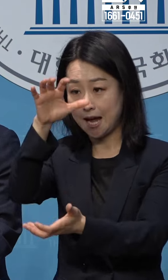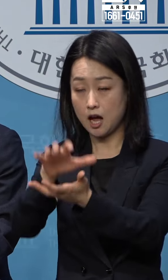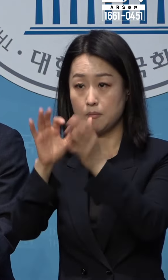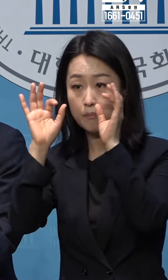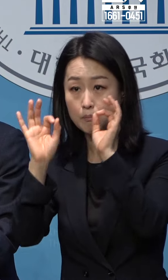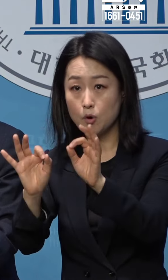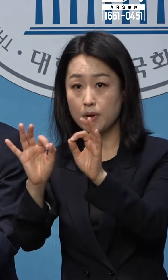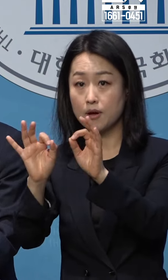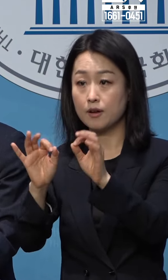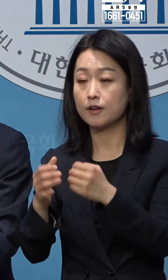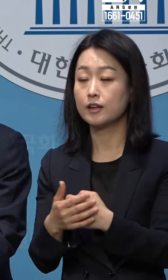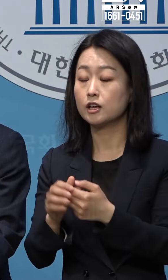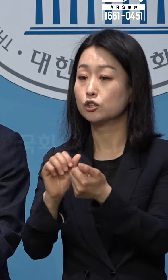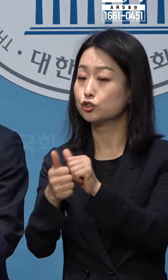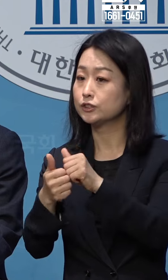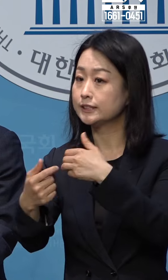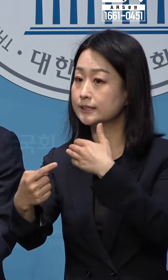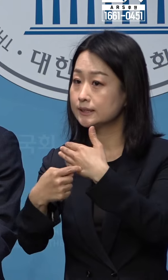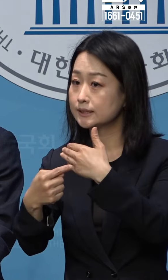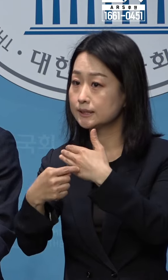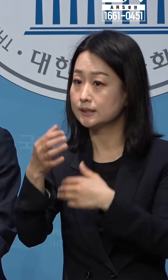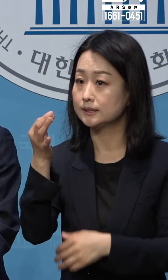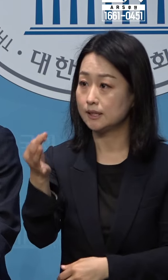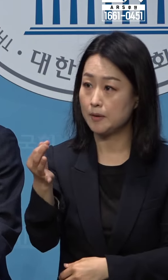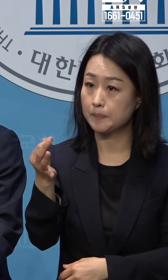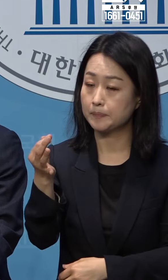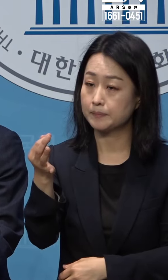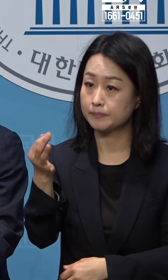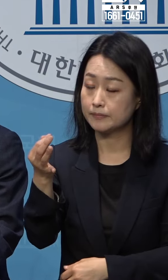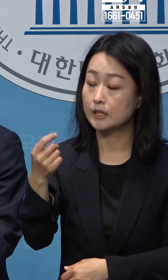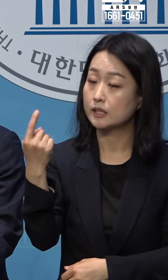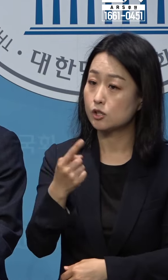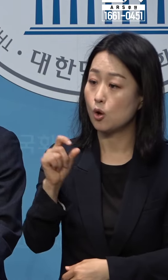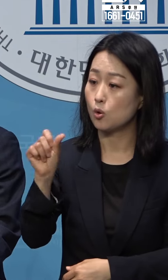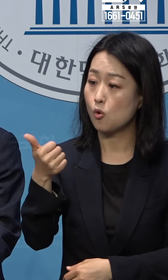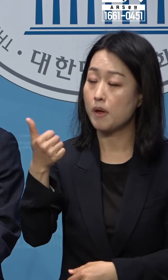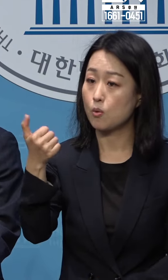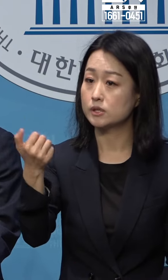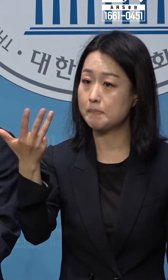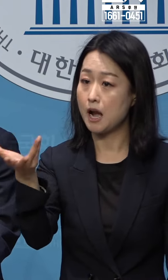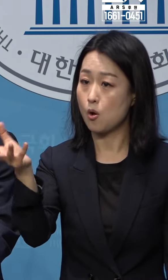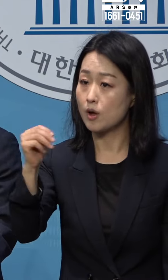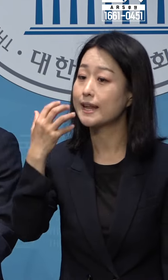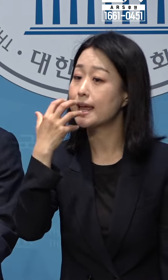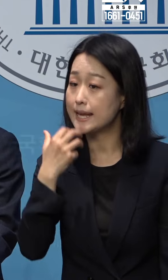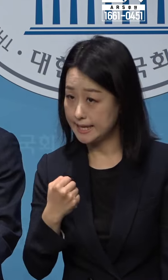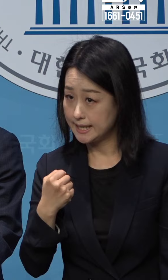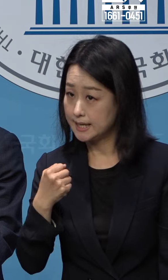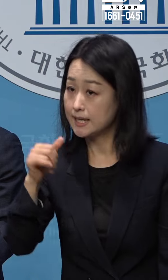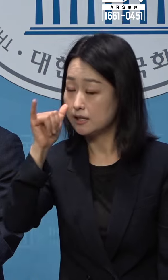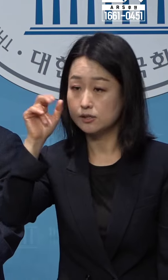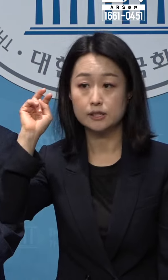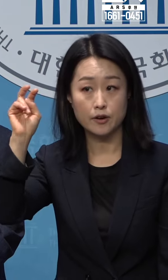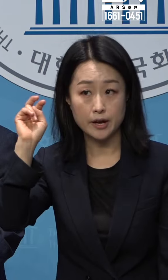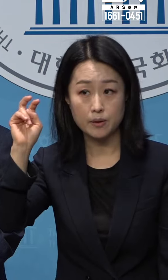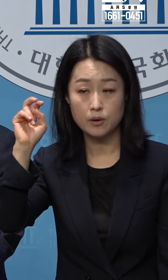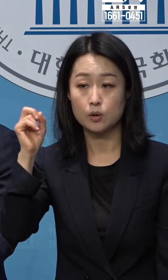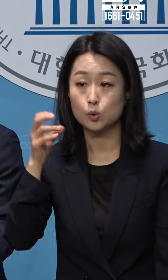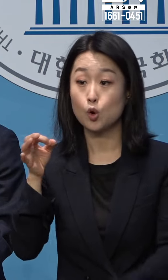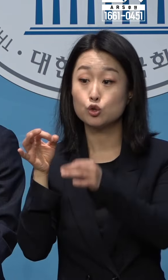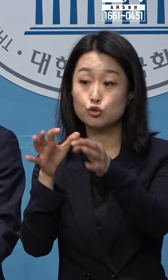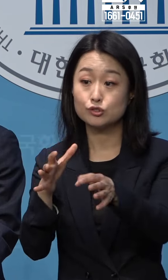시가 시기에 쌍바 5은 약 158억원의 이익을 냈을 것으로 추정되며